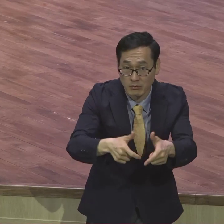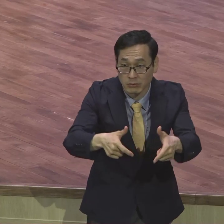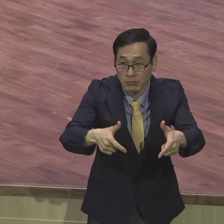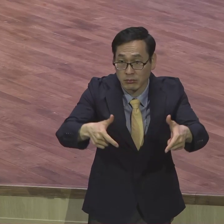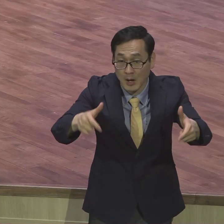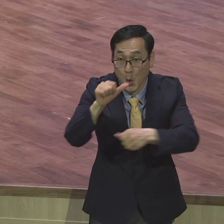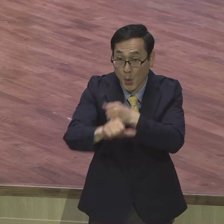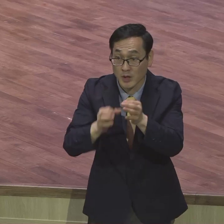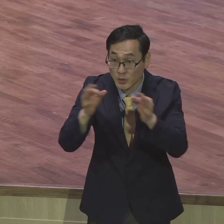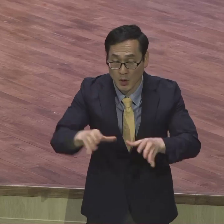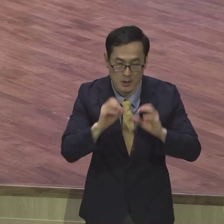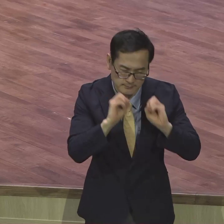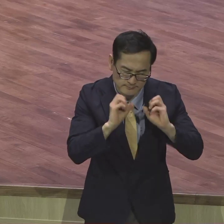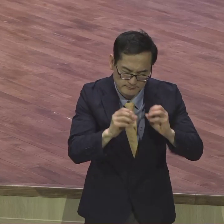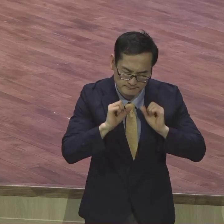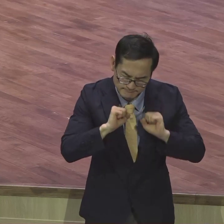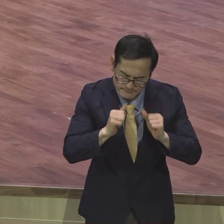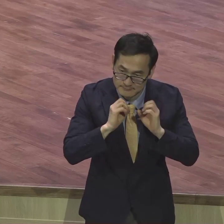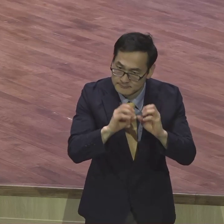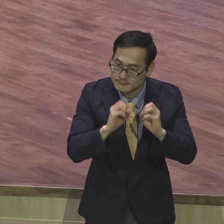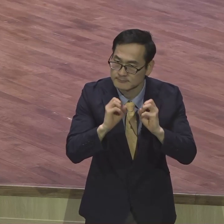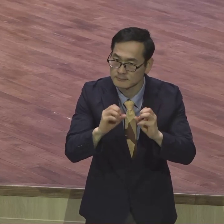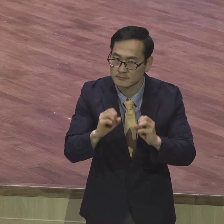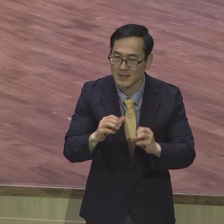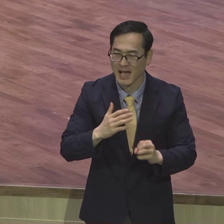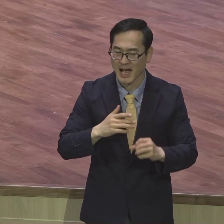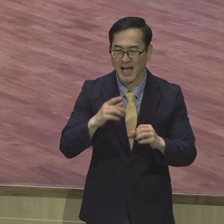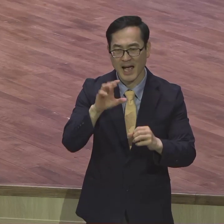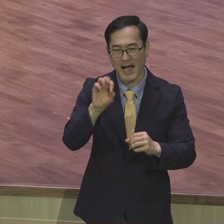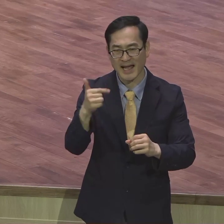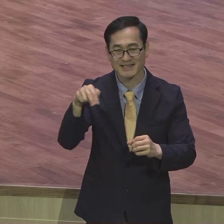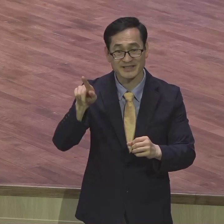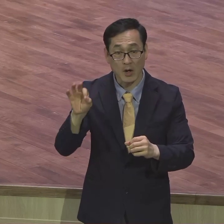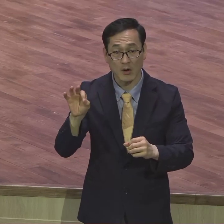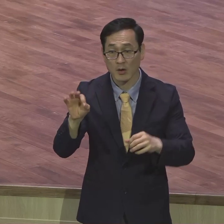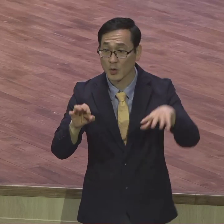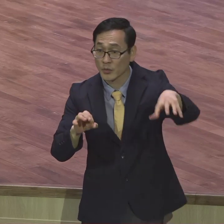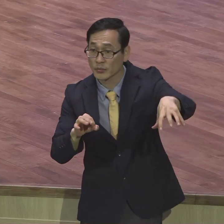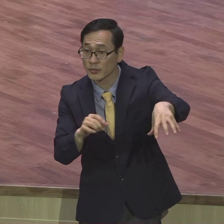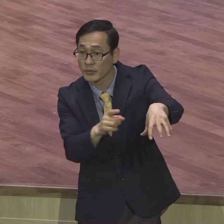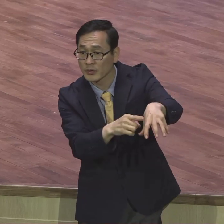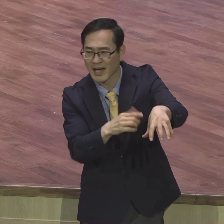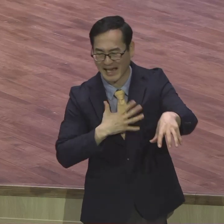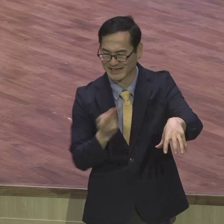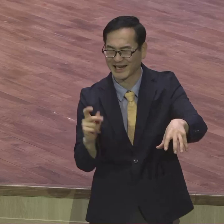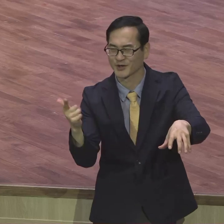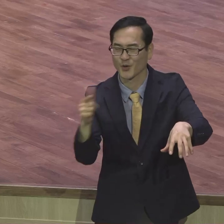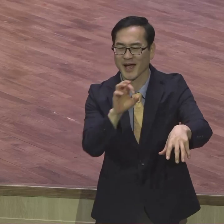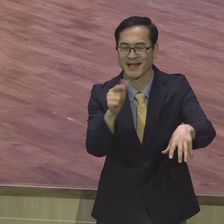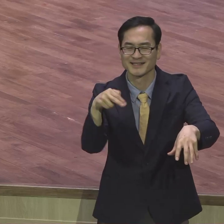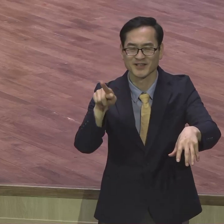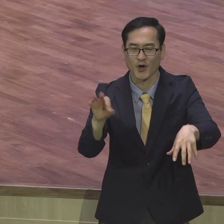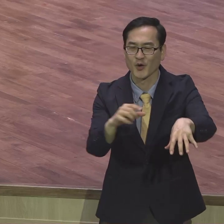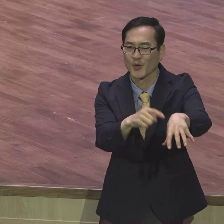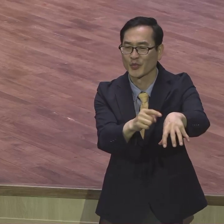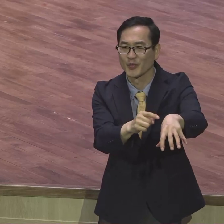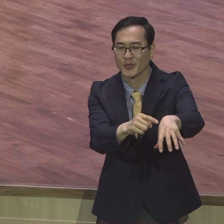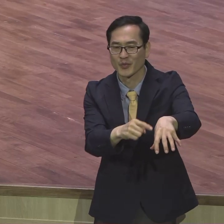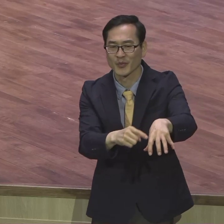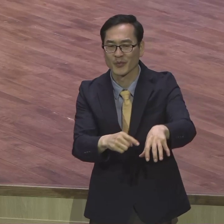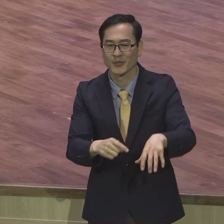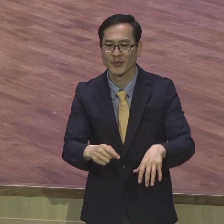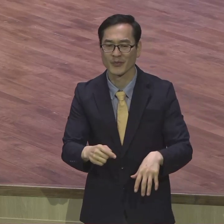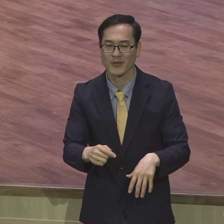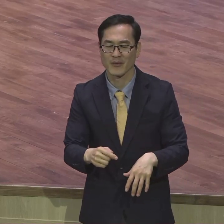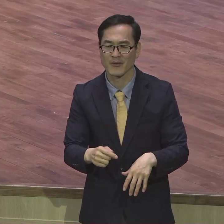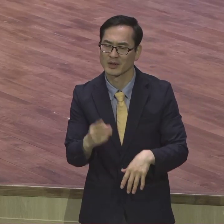말씀도 하고 하면서 안성이 보통 뭡니까? 보통 2, 3시간 걸려요. 왔다 갔다 6시간 그거를 5년